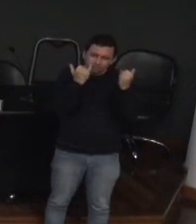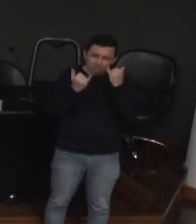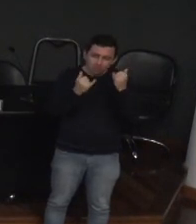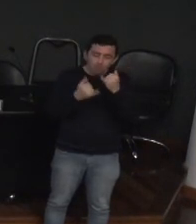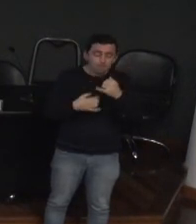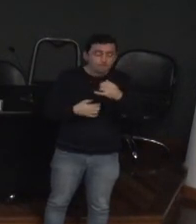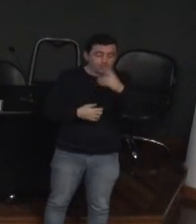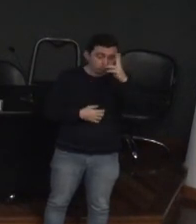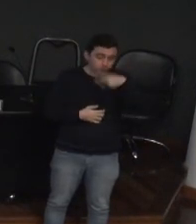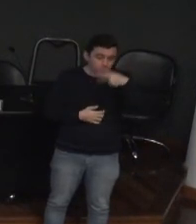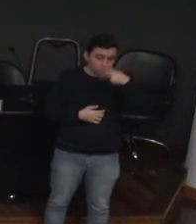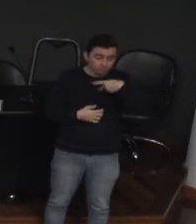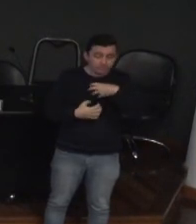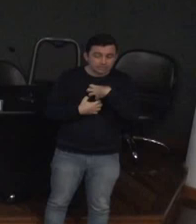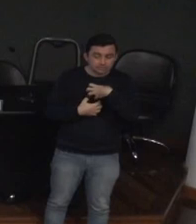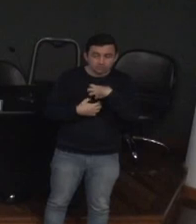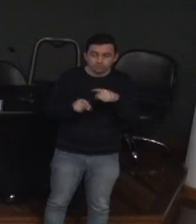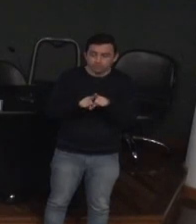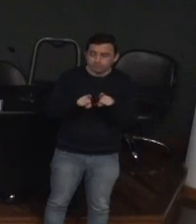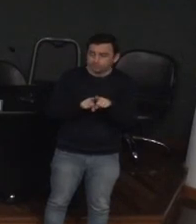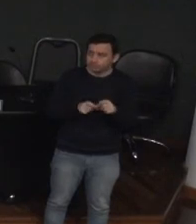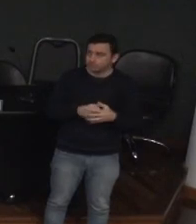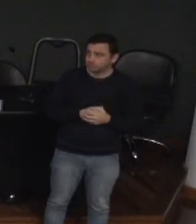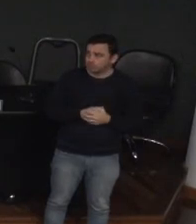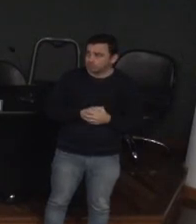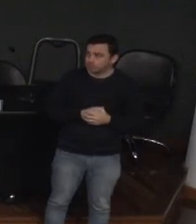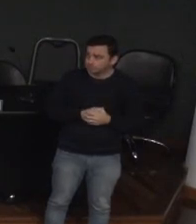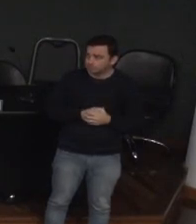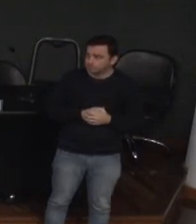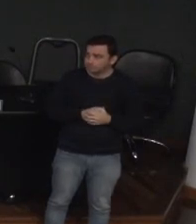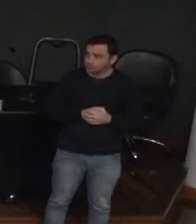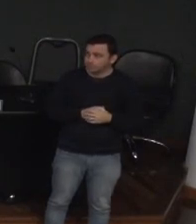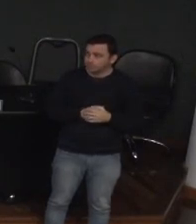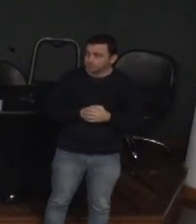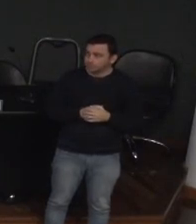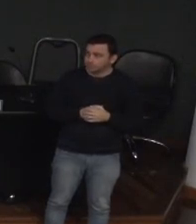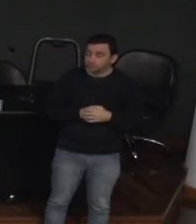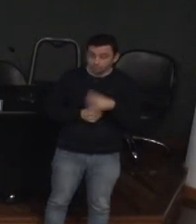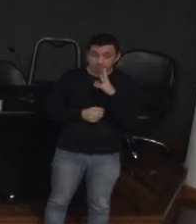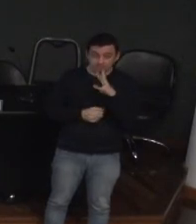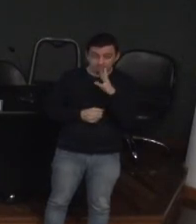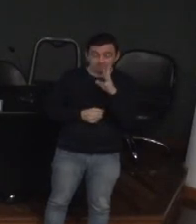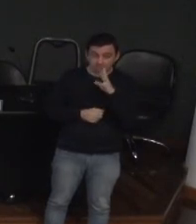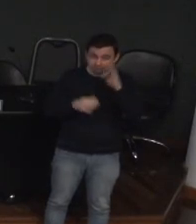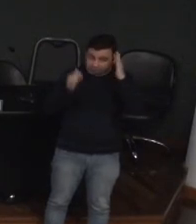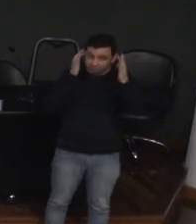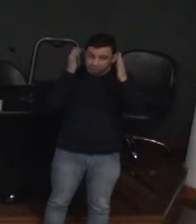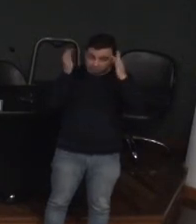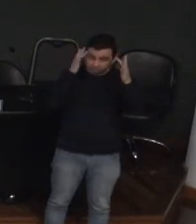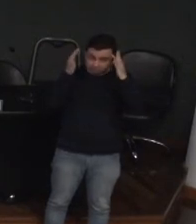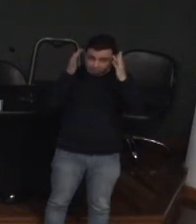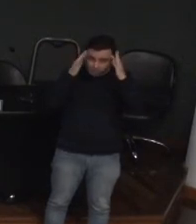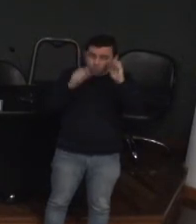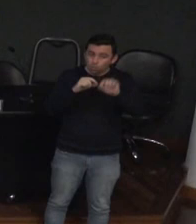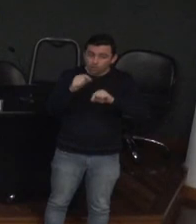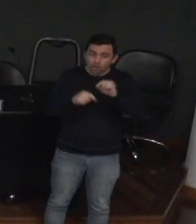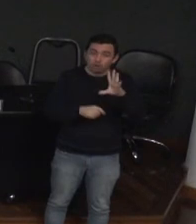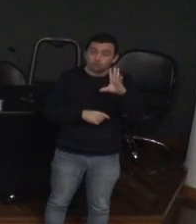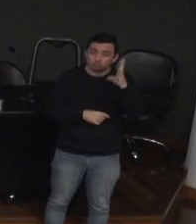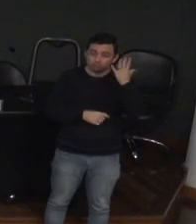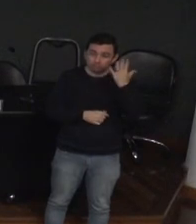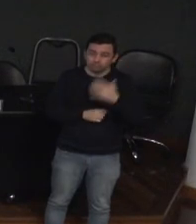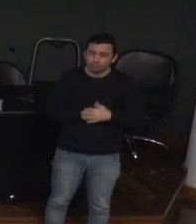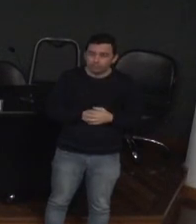sensíveis. Tá. Só para eu entender, então, não existe... Isso é bem legal, assim, a gente pensar no que está acontecendo. Assim, pra